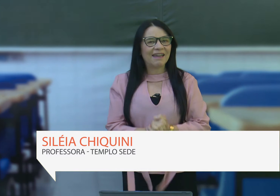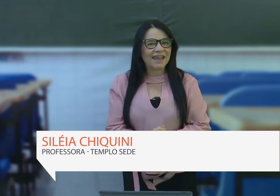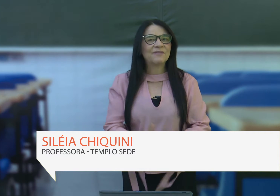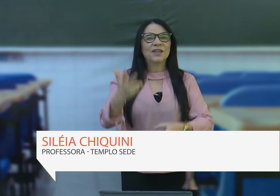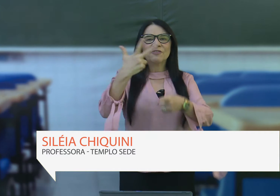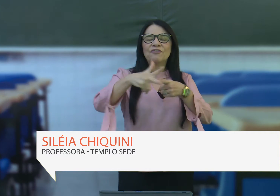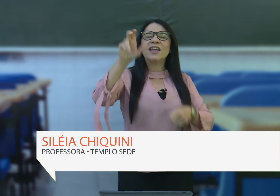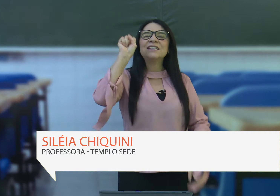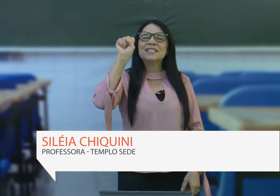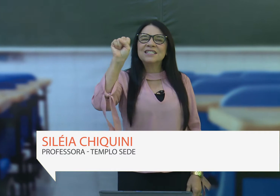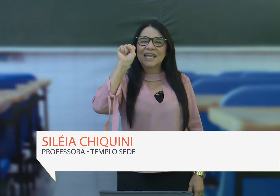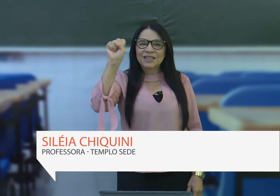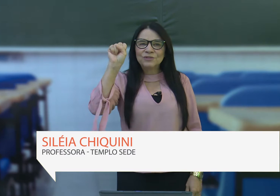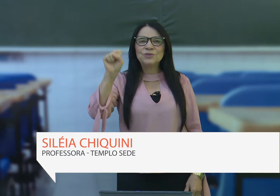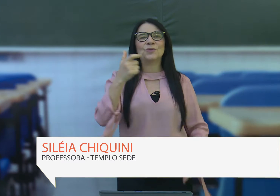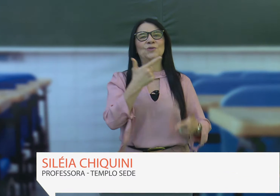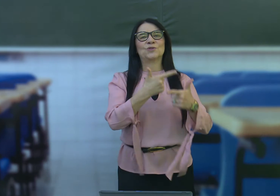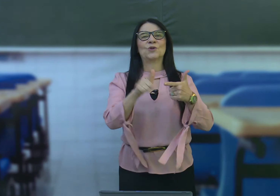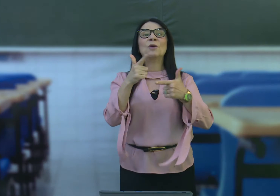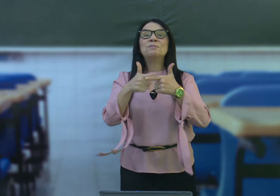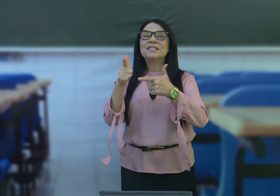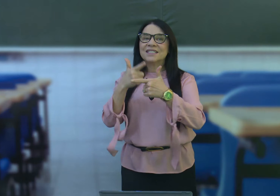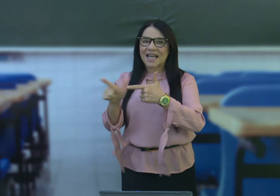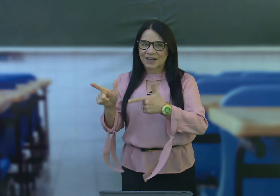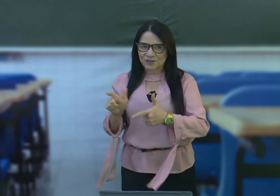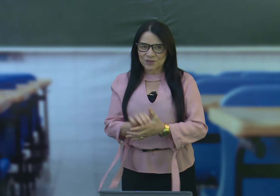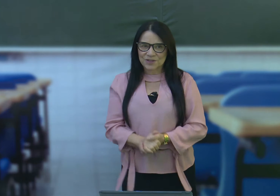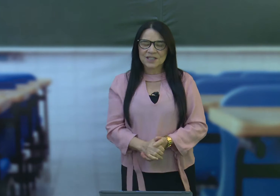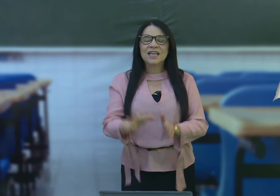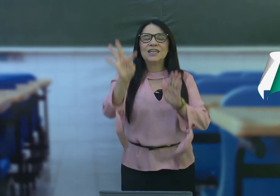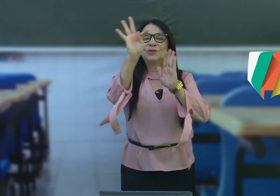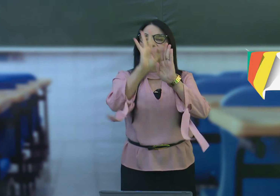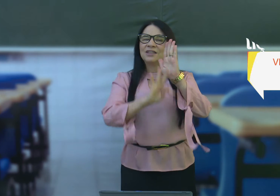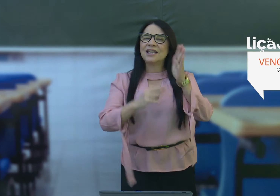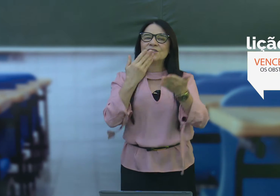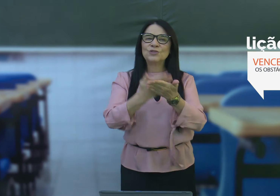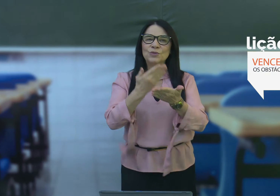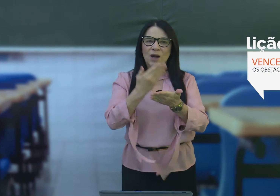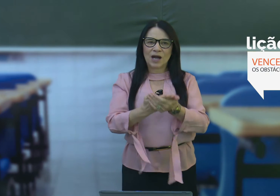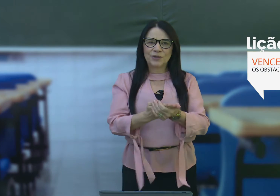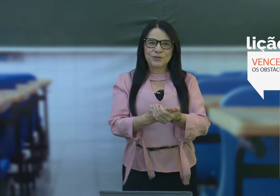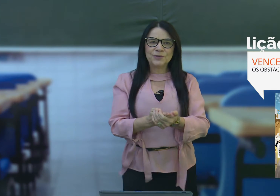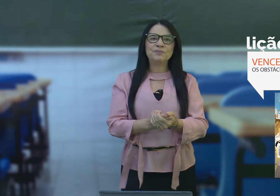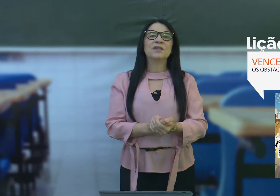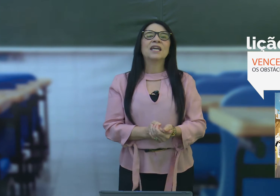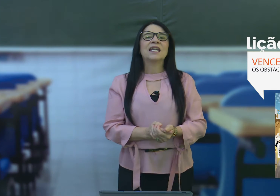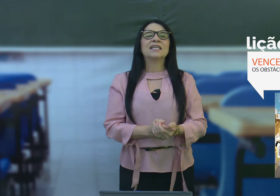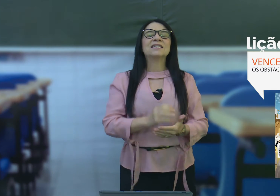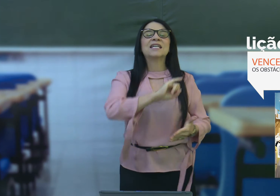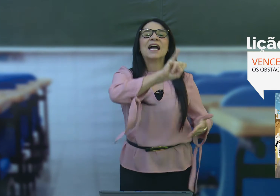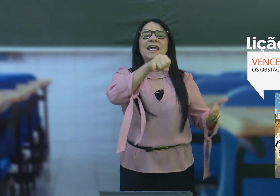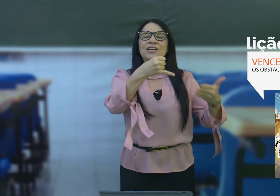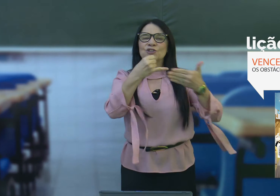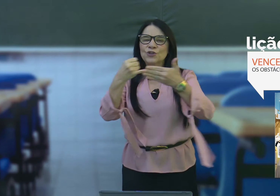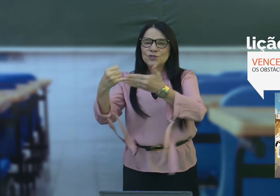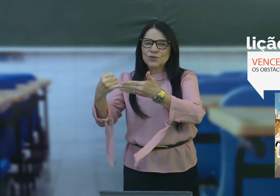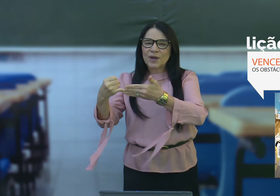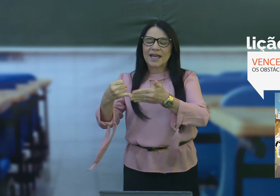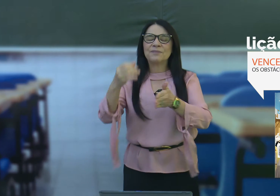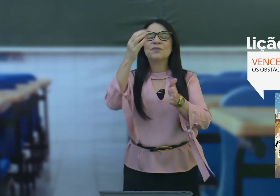é Vencendo os Obstáculos. E o textuário está em Josué,